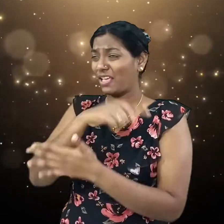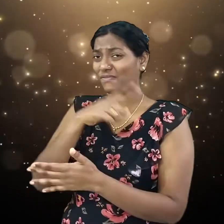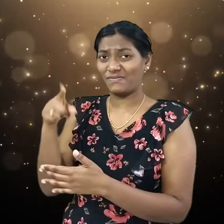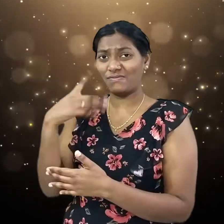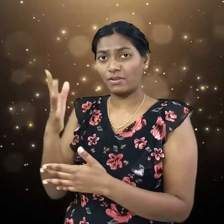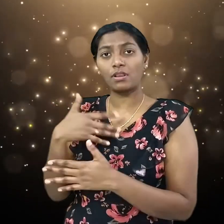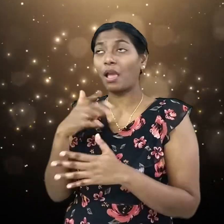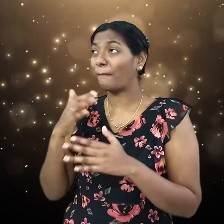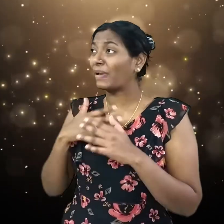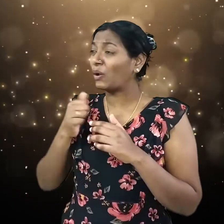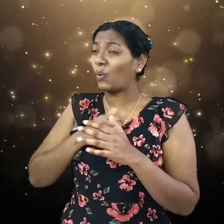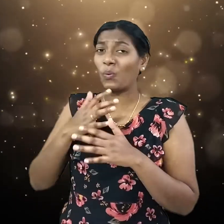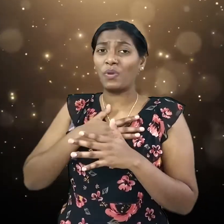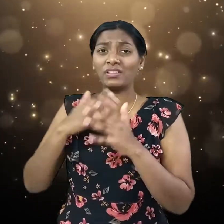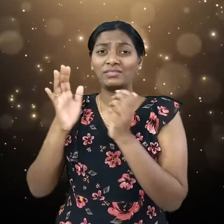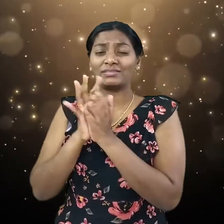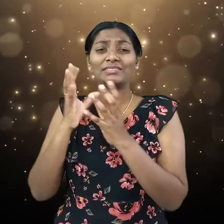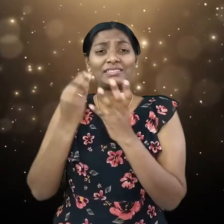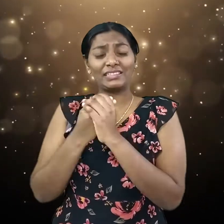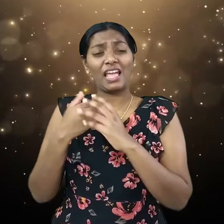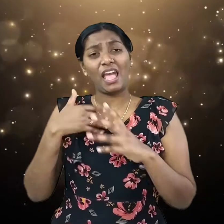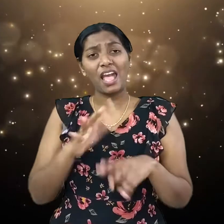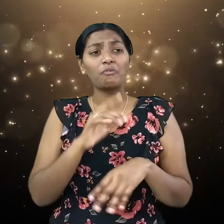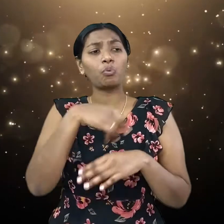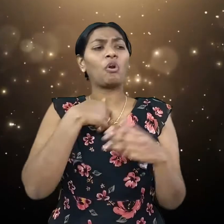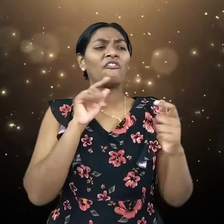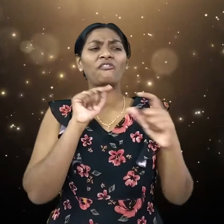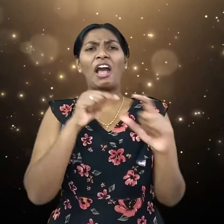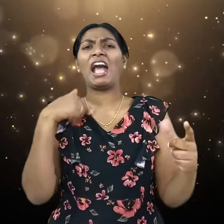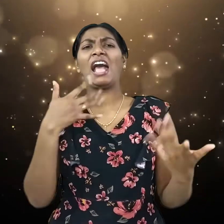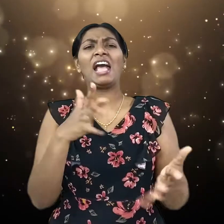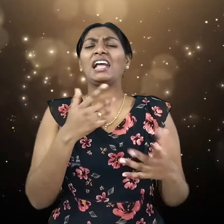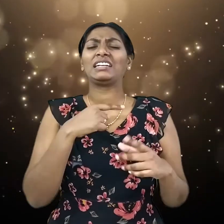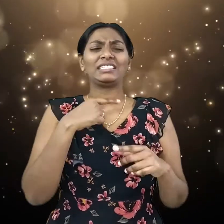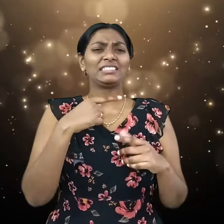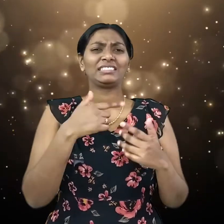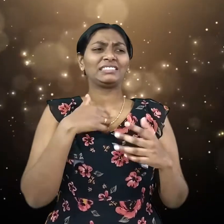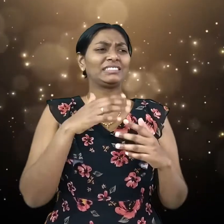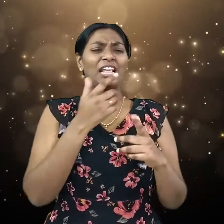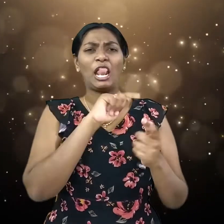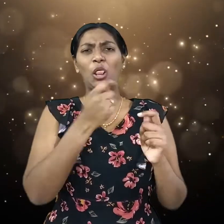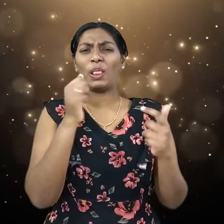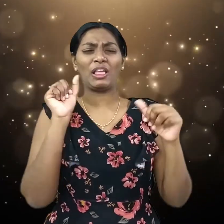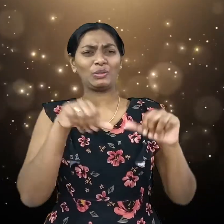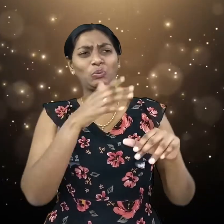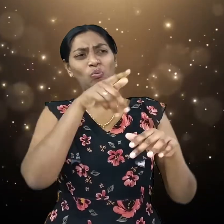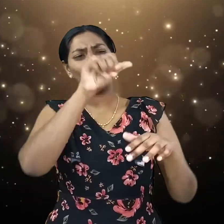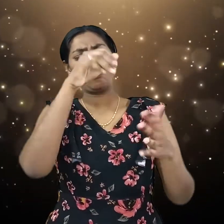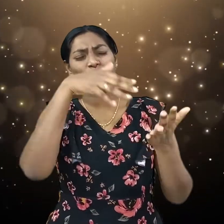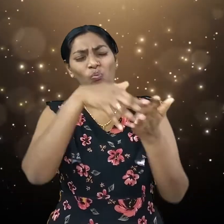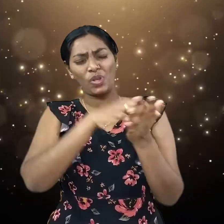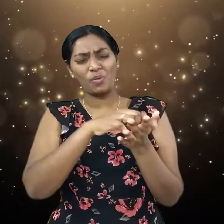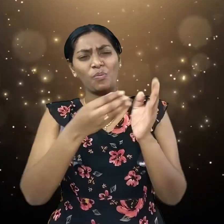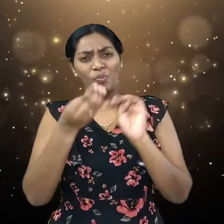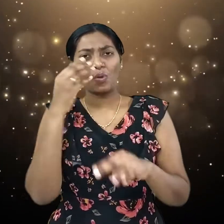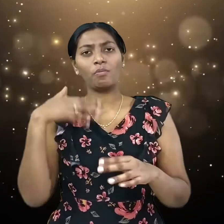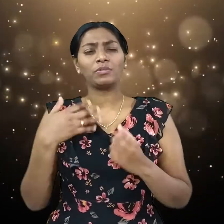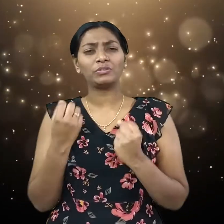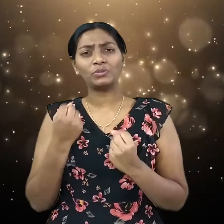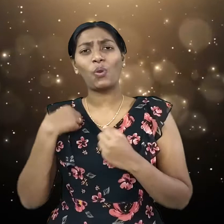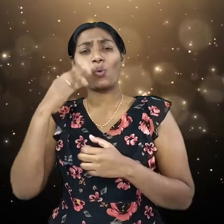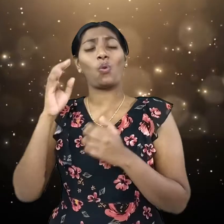तुम मान नहीं सकते उसके साथ हम जीते हैं। हमसे कैसे लड़ोगे यार, वी आर टू बिग। प्रेज द लॉर्ड,